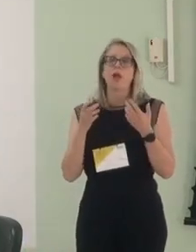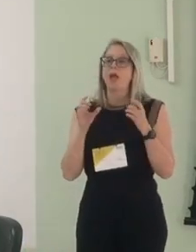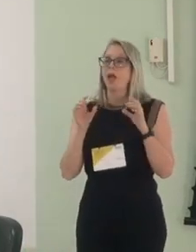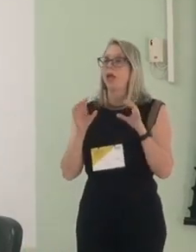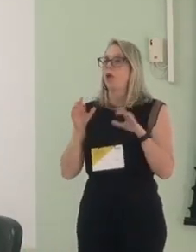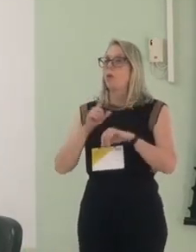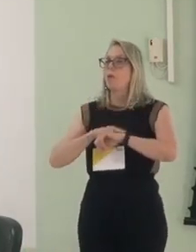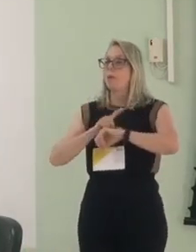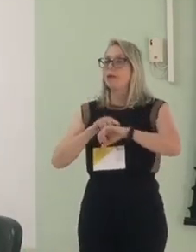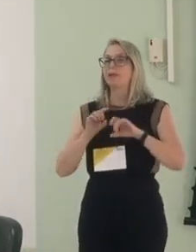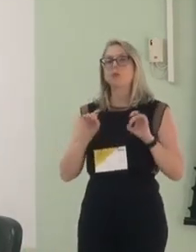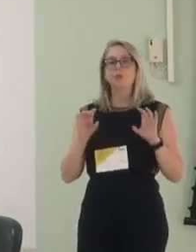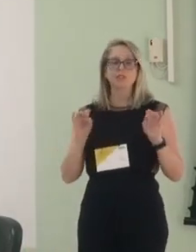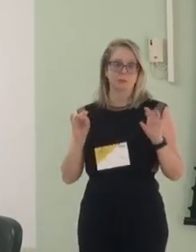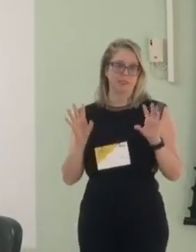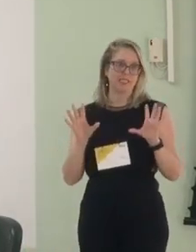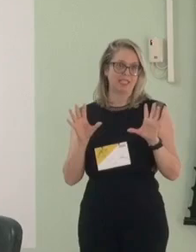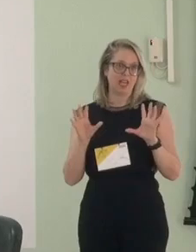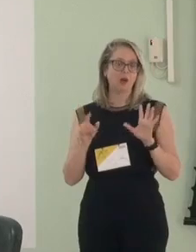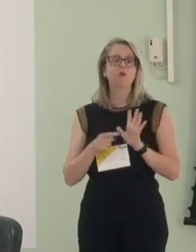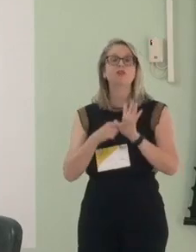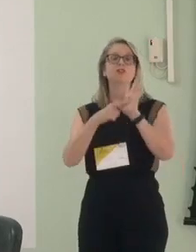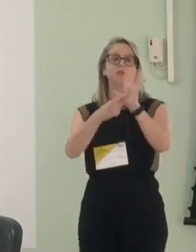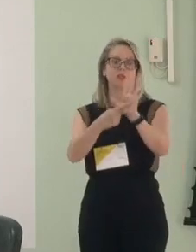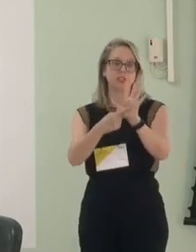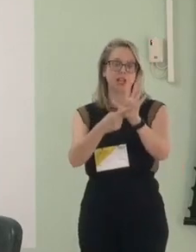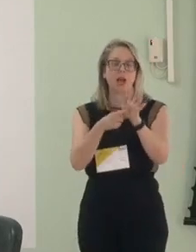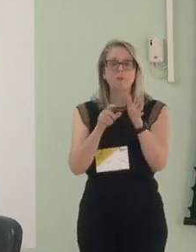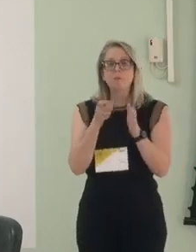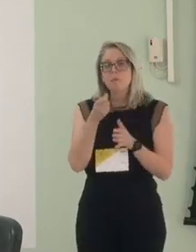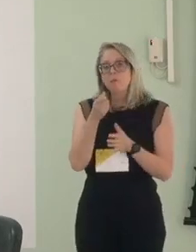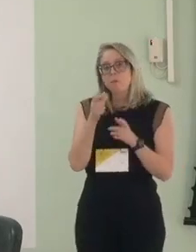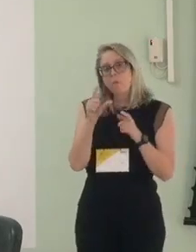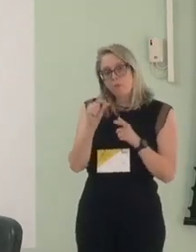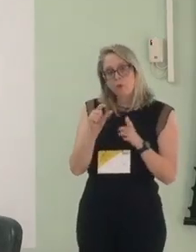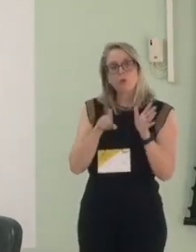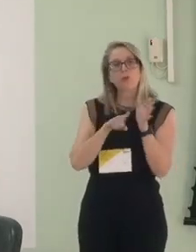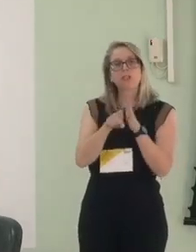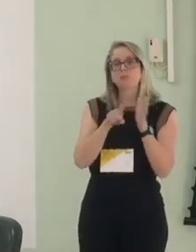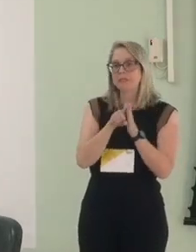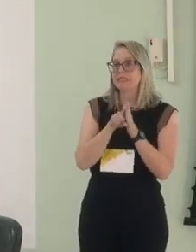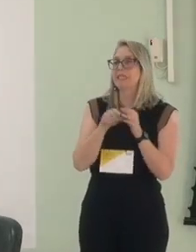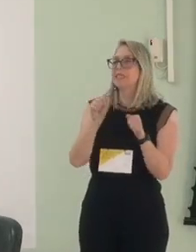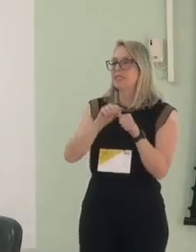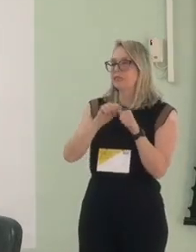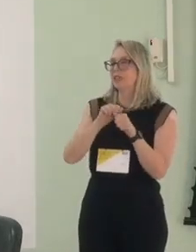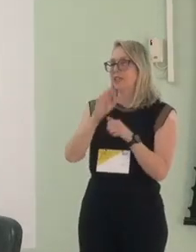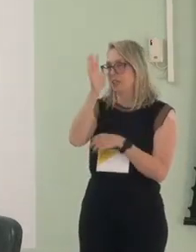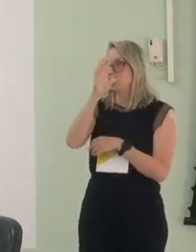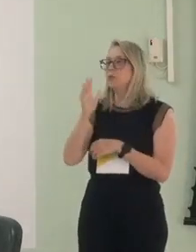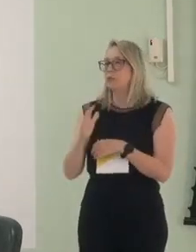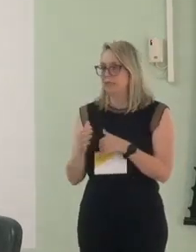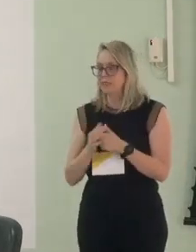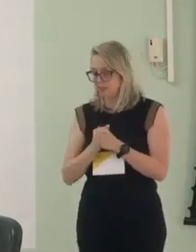de mostrar um pouco dessas pesquisas realizadas no Brasil